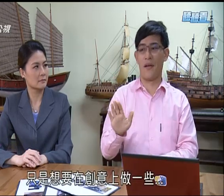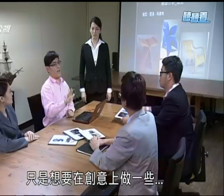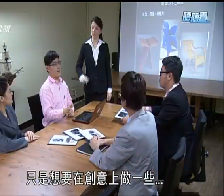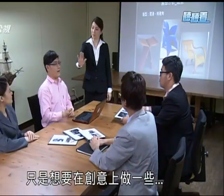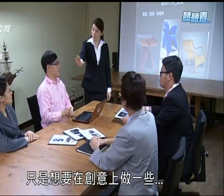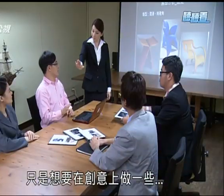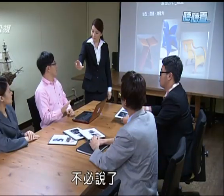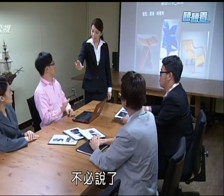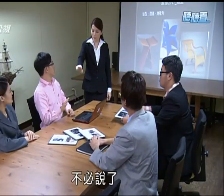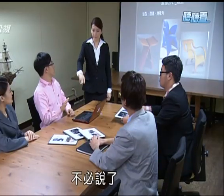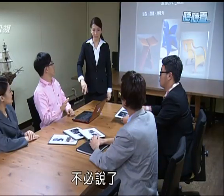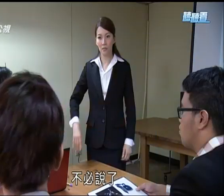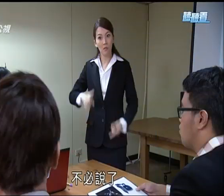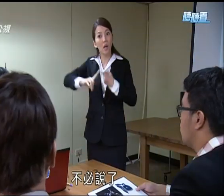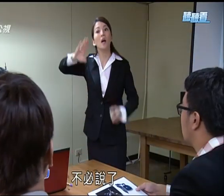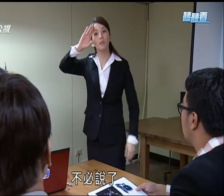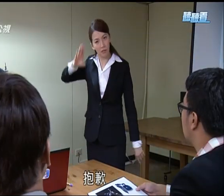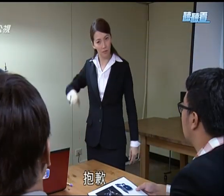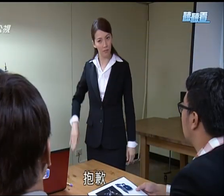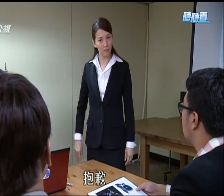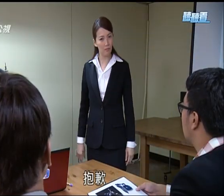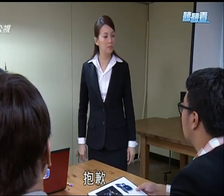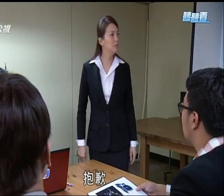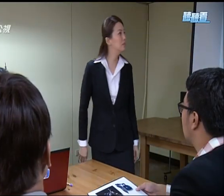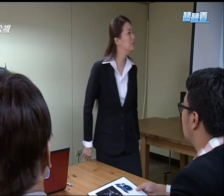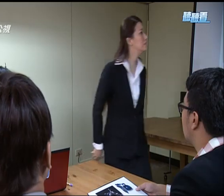上做一些…… 不必说了，抱歉。